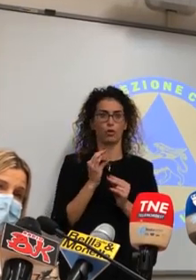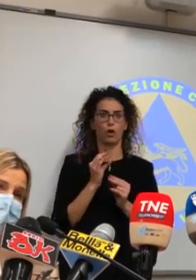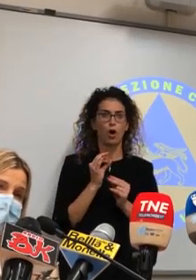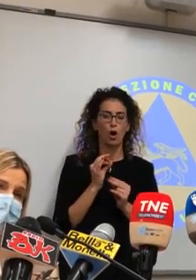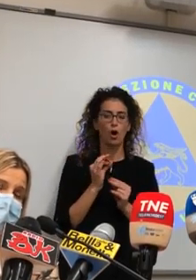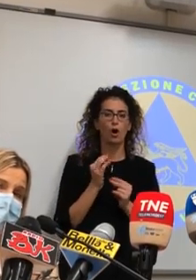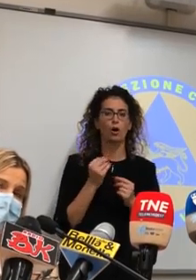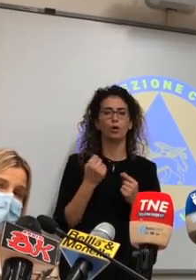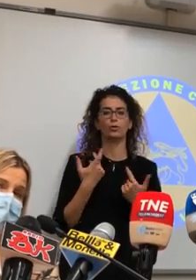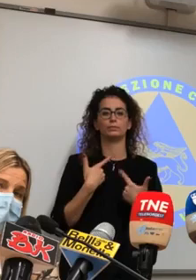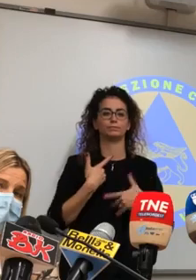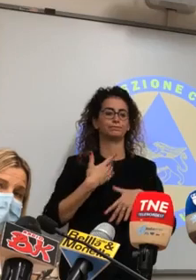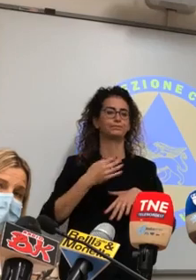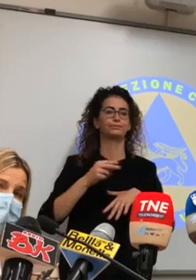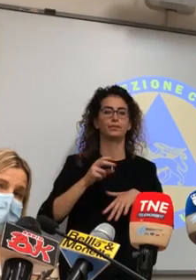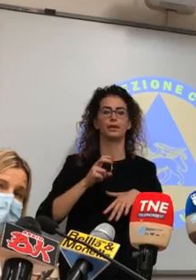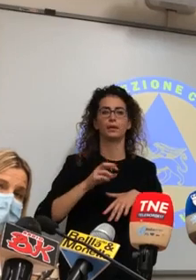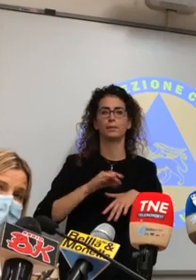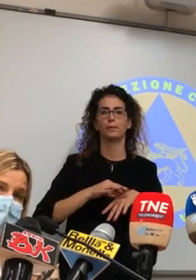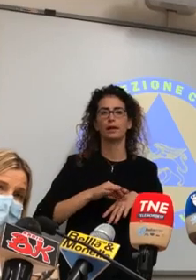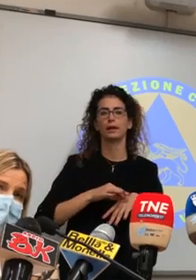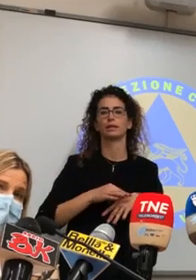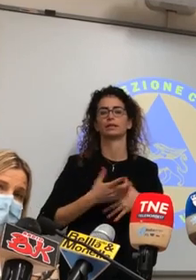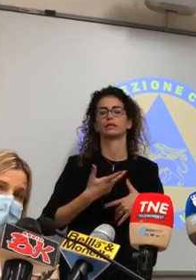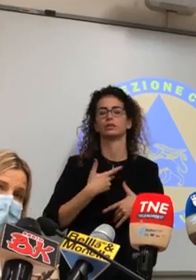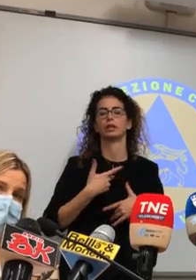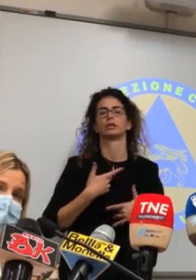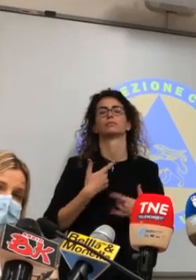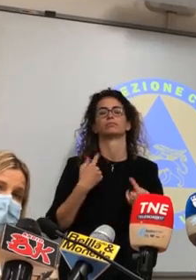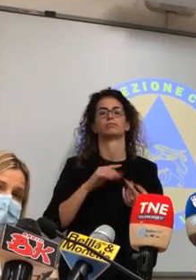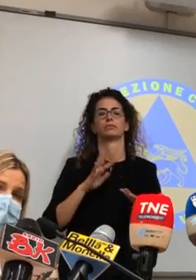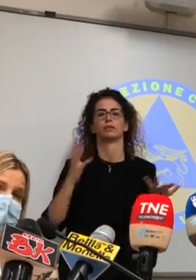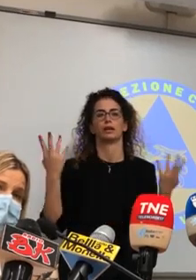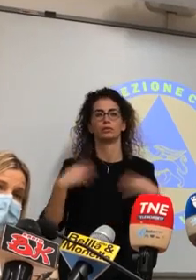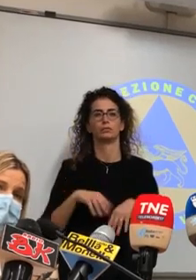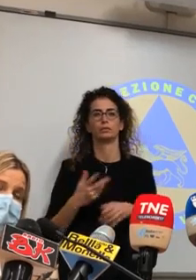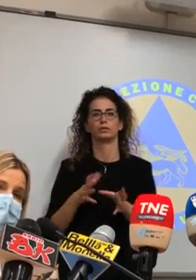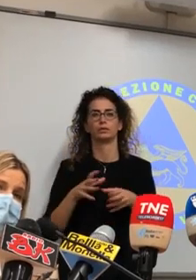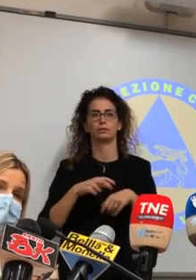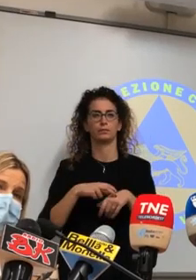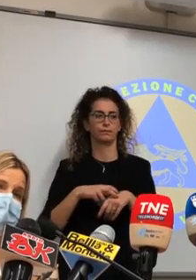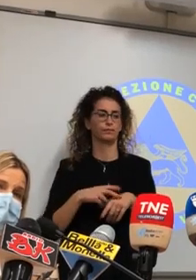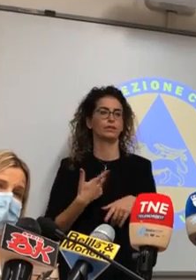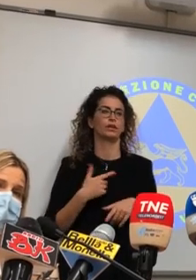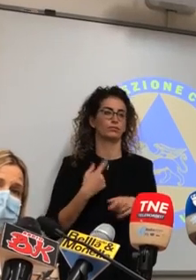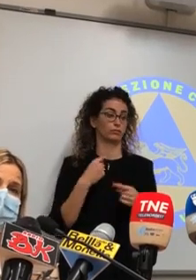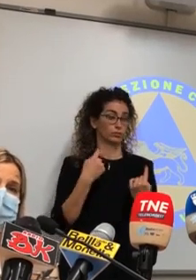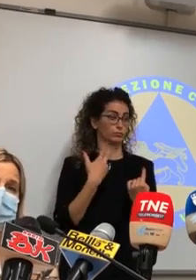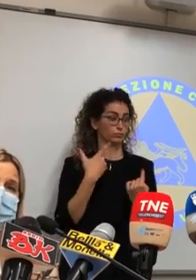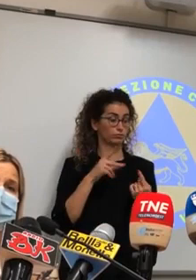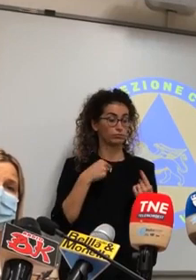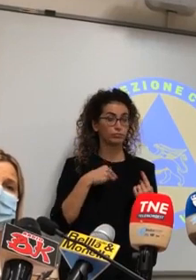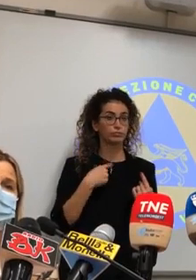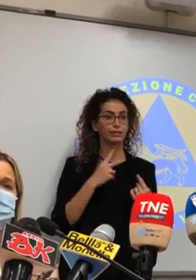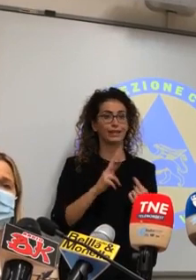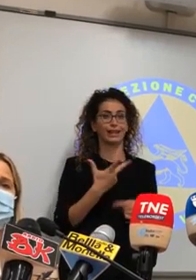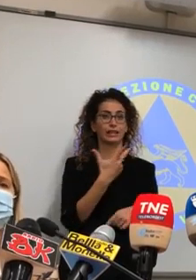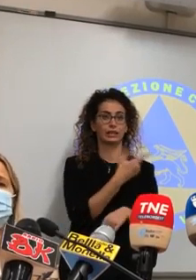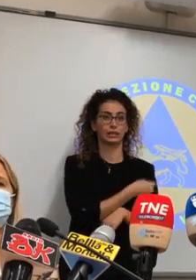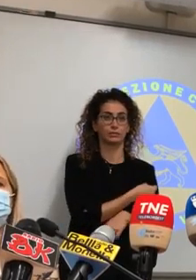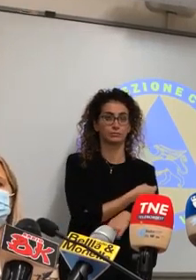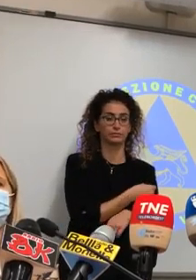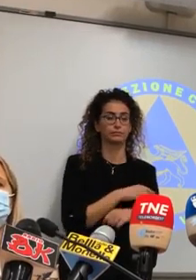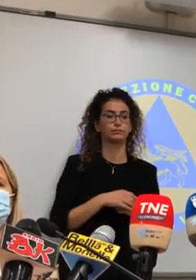ma comunque ha una patologia che lo rende un soggetto vulnerabile. Terza dose poi ancora su questo punto, noi non abbiamo